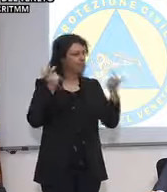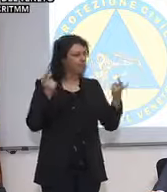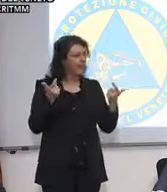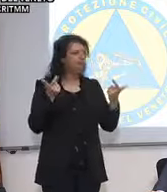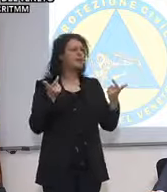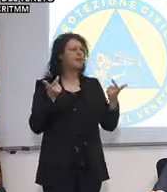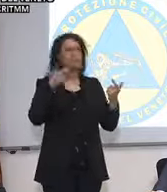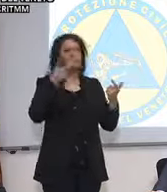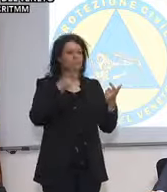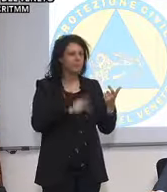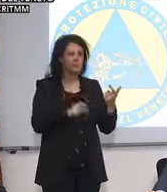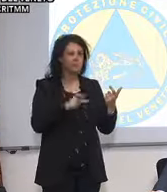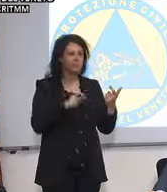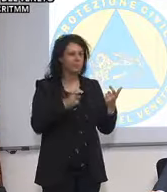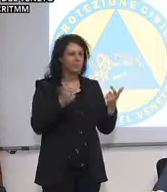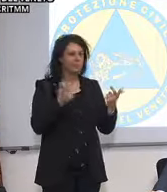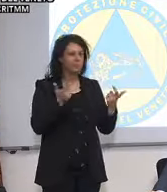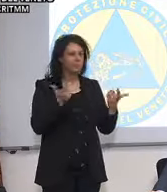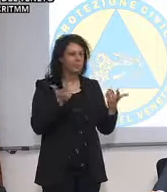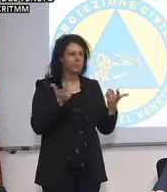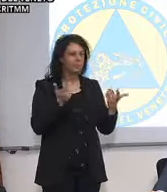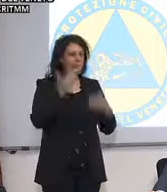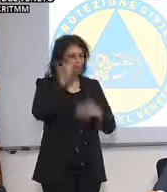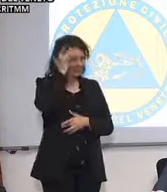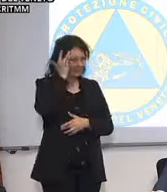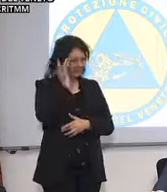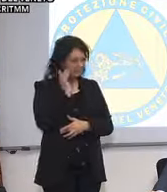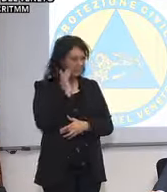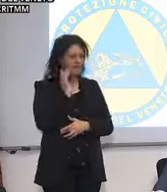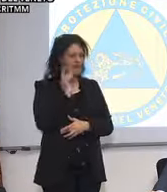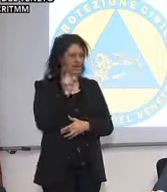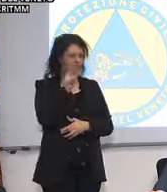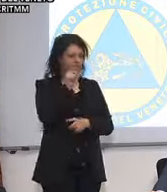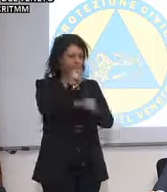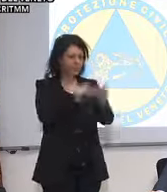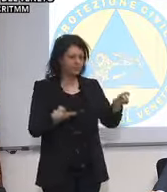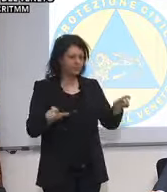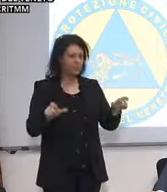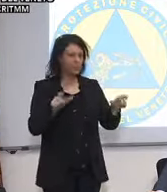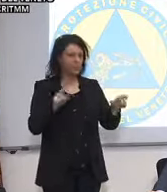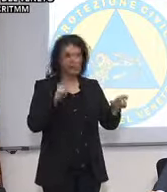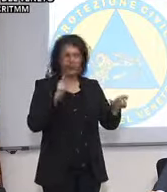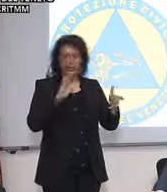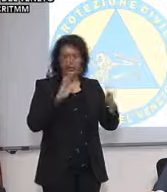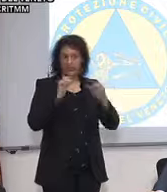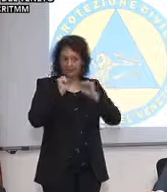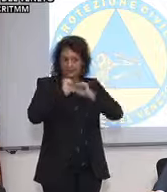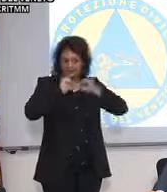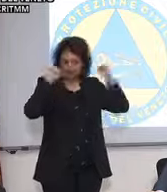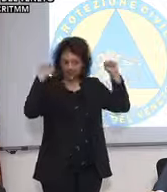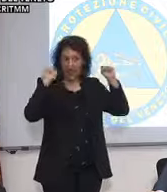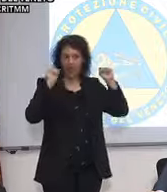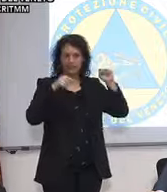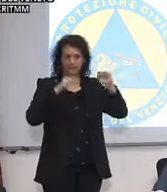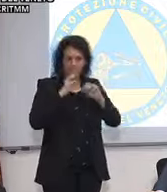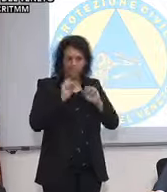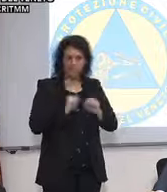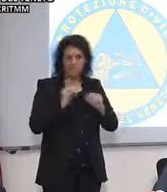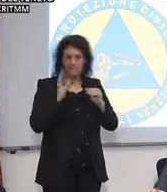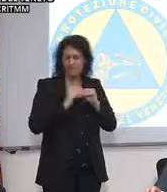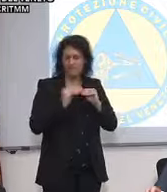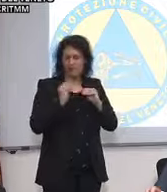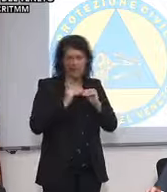si rischiano, Presidente, anche dei gesti, non dico estremi, insomma. La disperazione, esatto. Ma tu hai ragione, guarda, i sindaci hanno